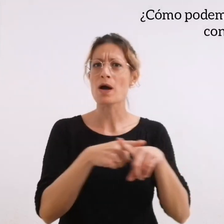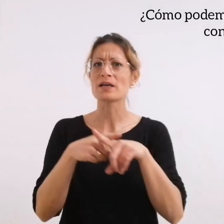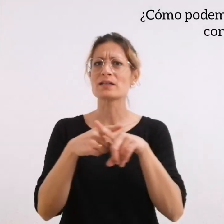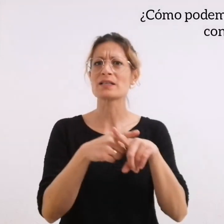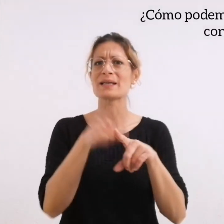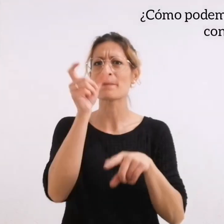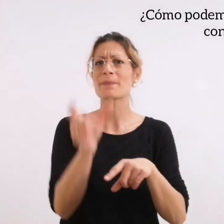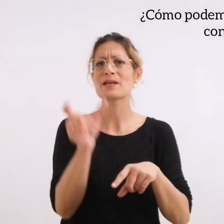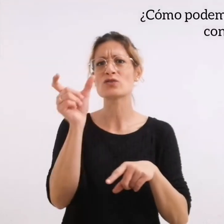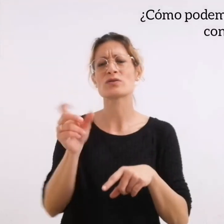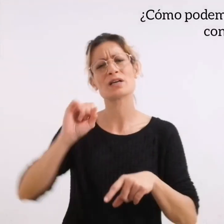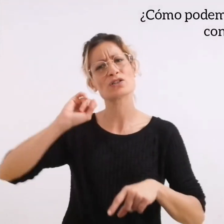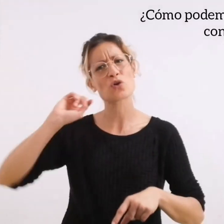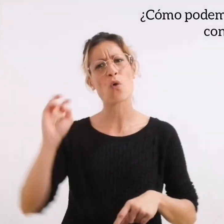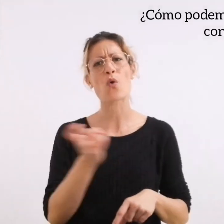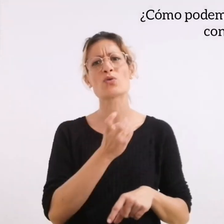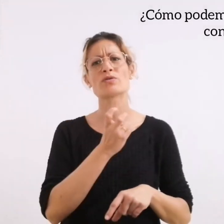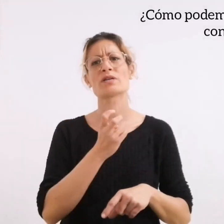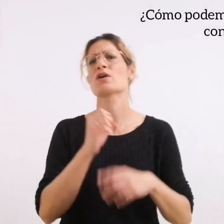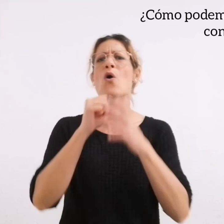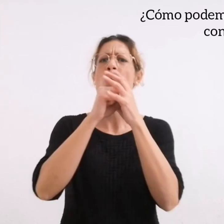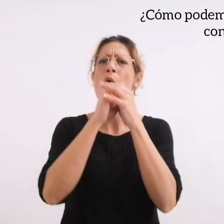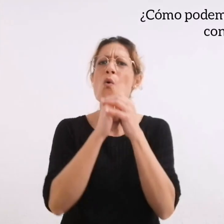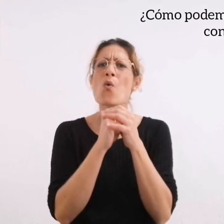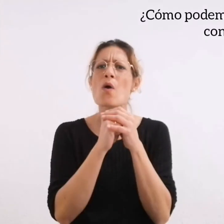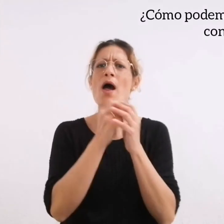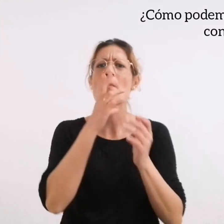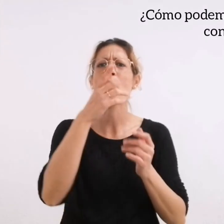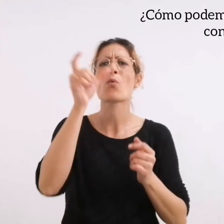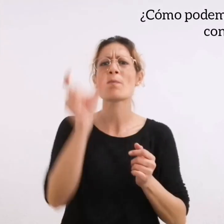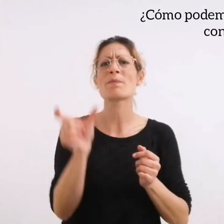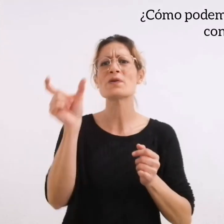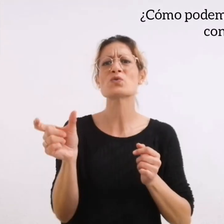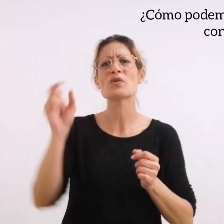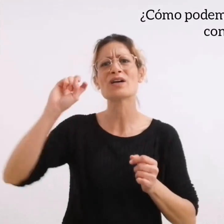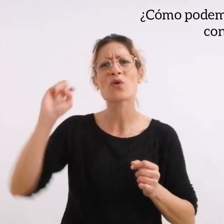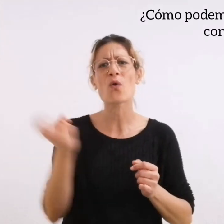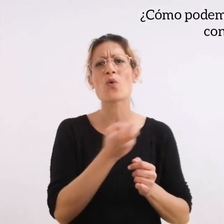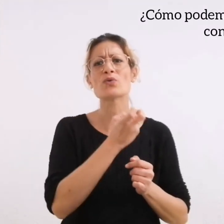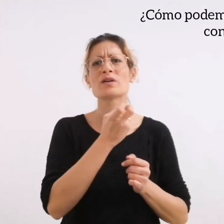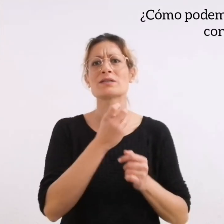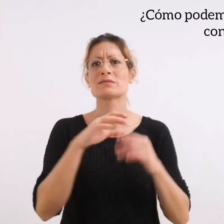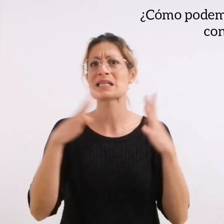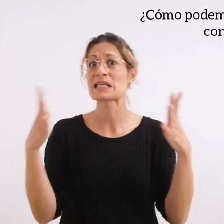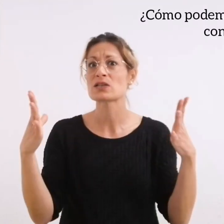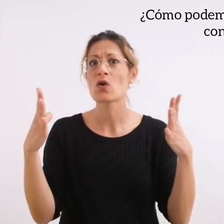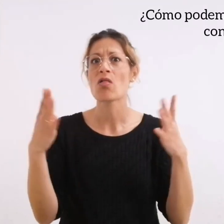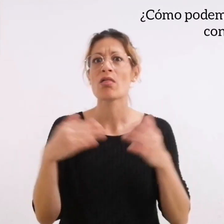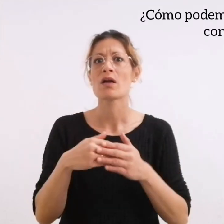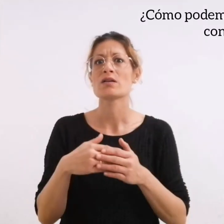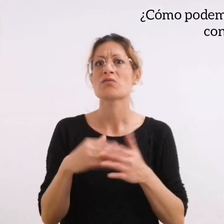persona, que oren. El Espíritu Santo les va a guiar. Y a la persona que Dios ponga, transmítale el